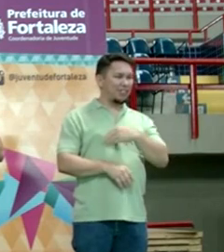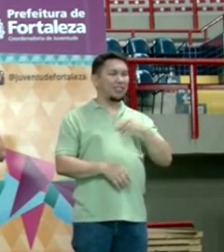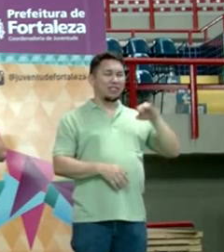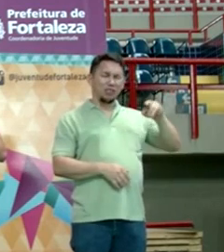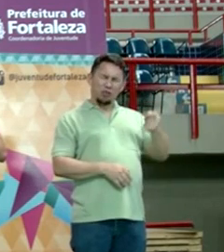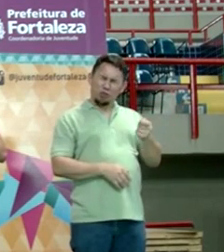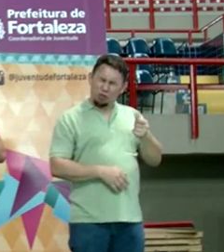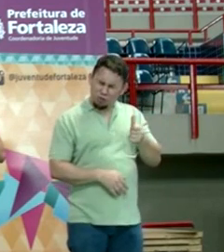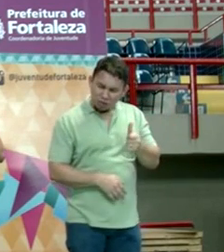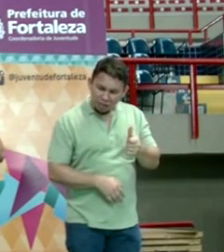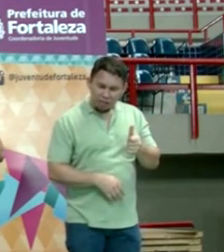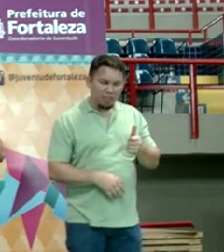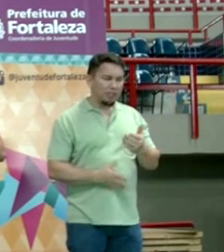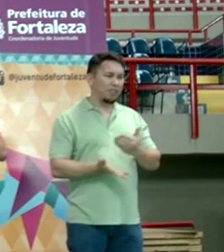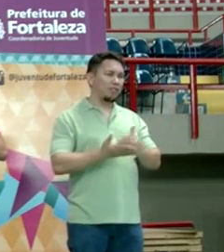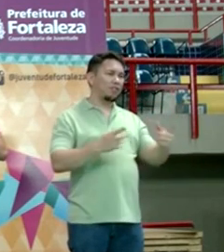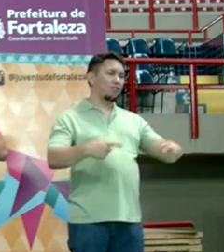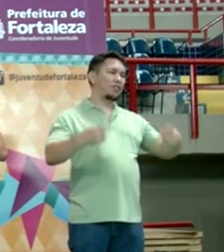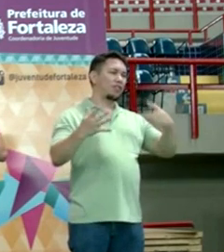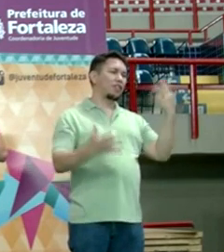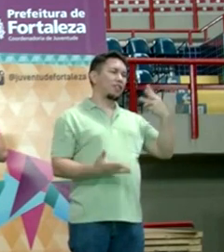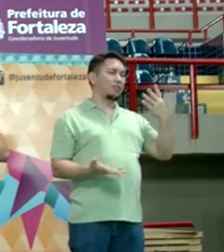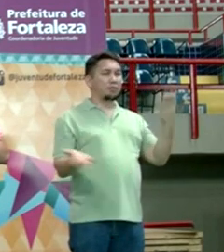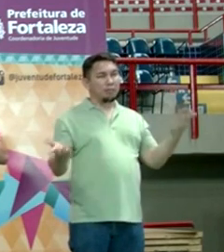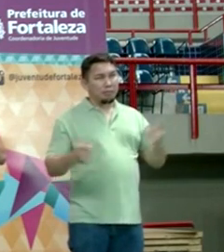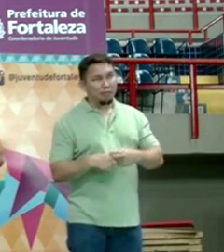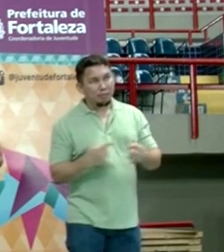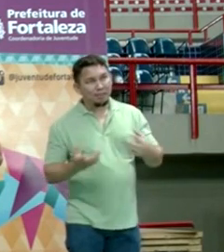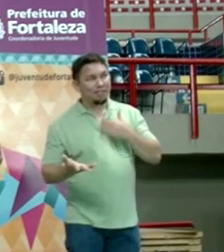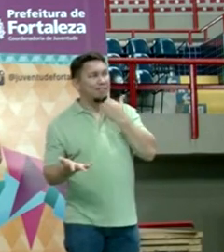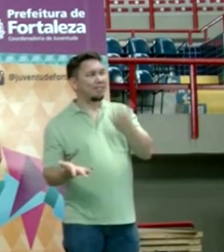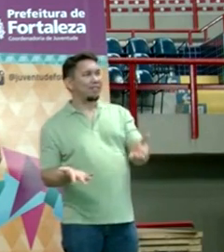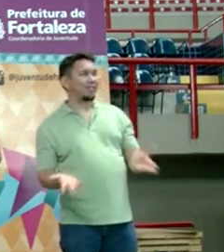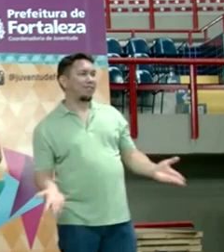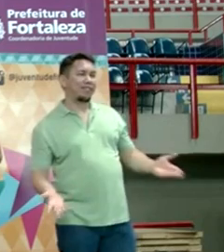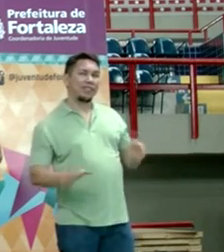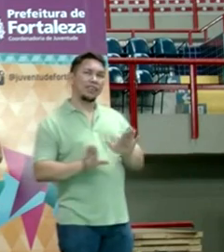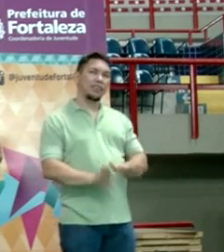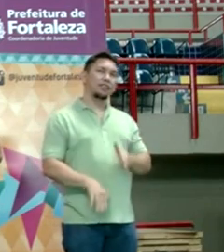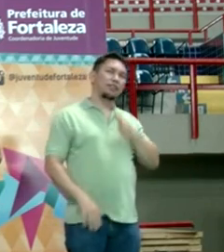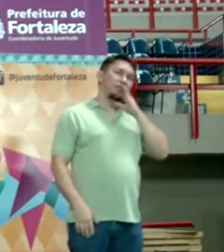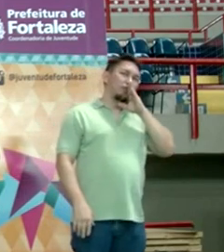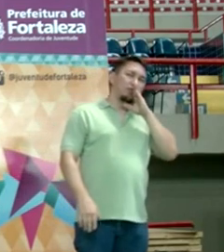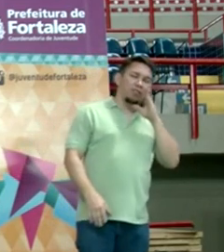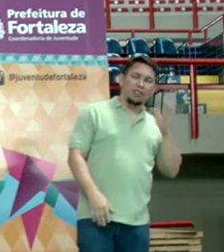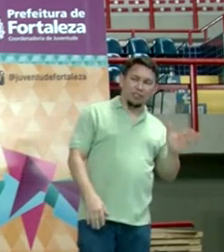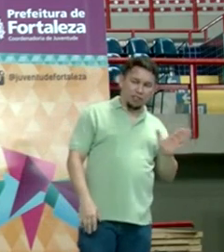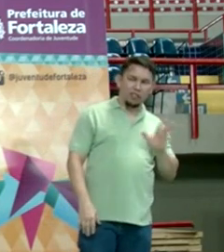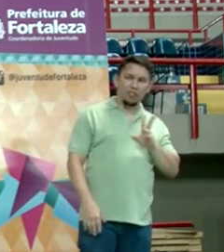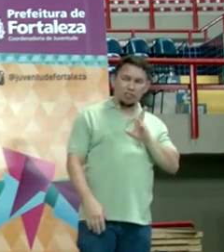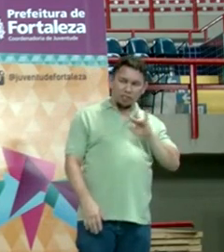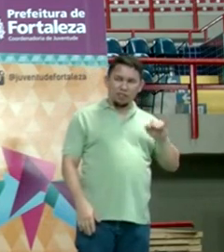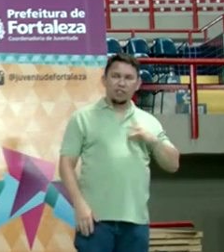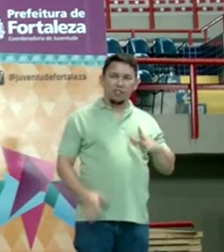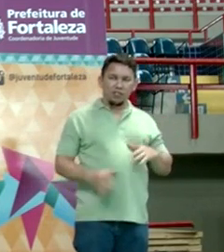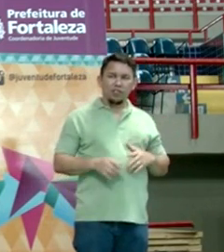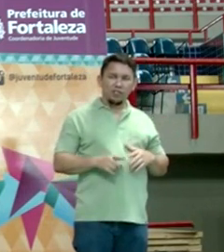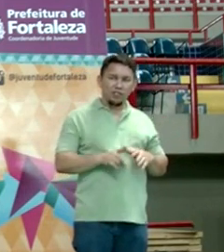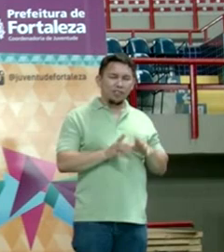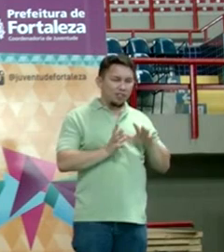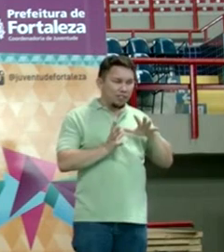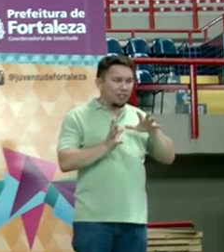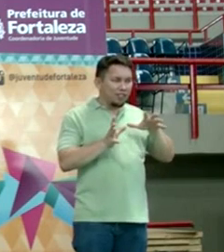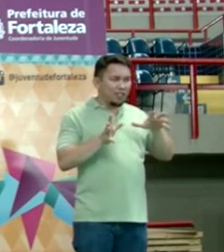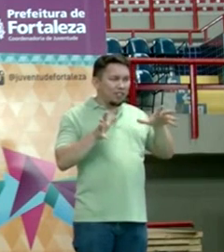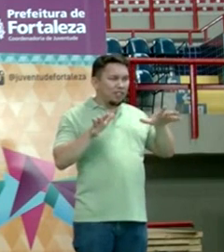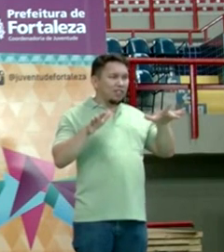Quase que deu certo. Faltou só a guerra acontecer, mas não aconteceu, tá certo? Então aí a gente ficou aqui. Mas devagarzinho o cearense está dominando o mundo. É porque o